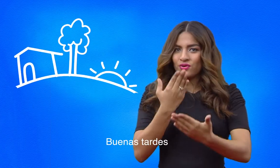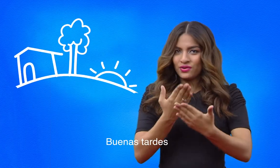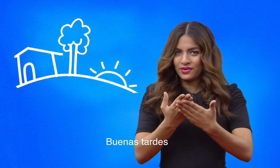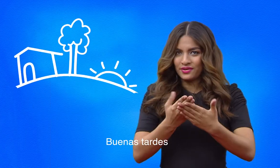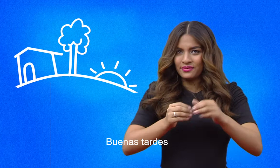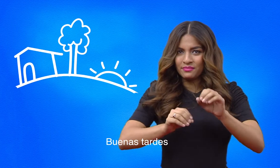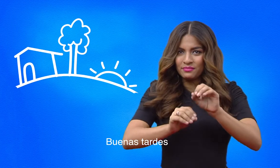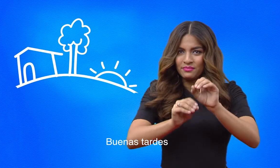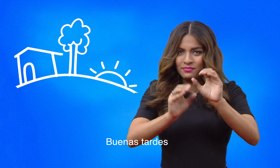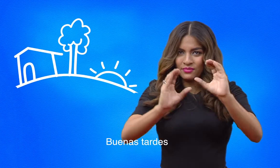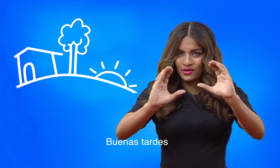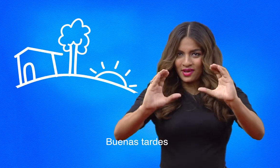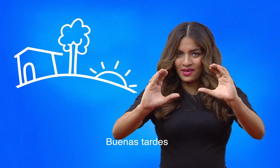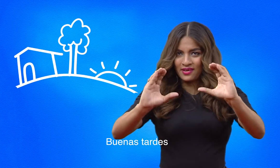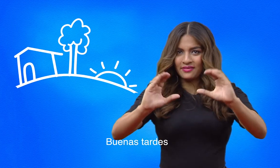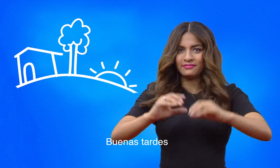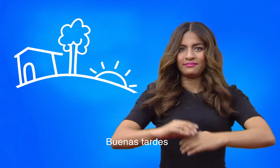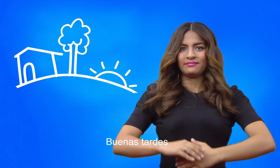Buenas tardes.